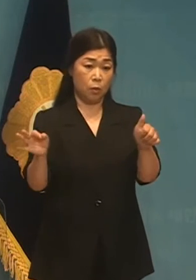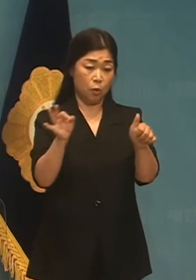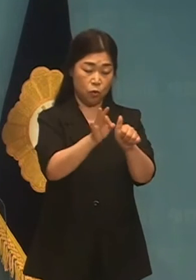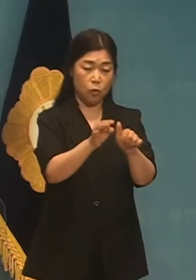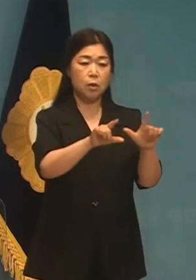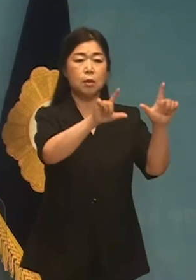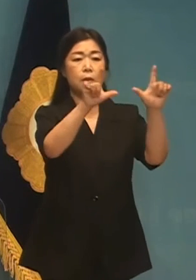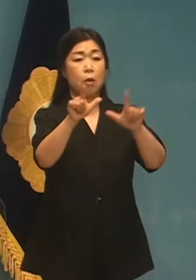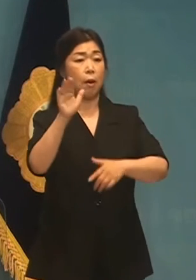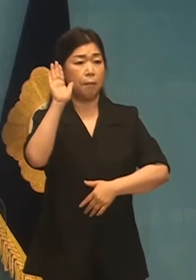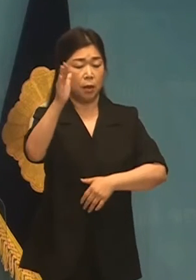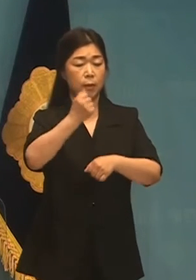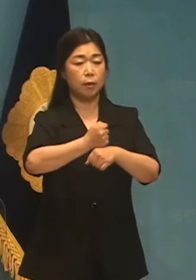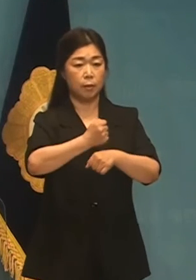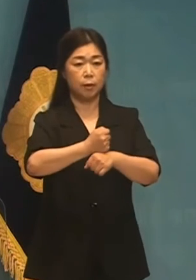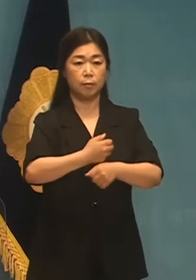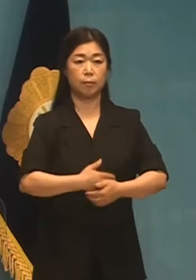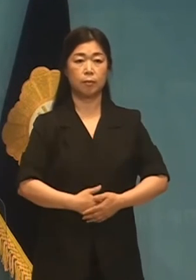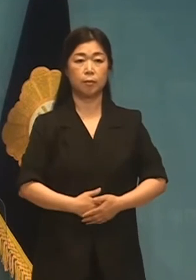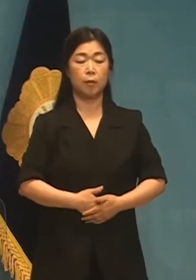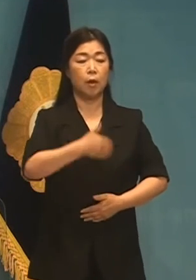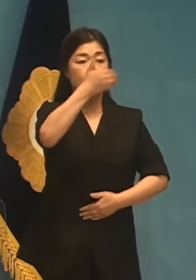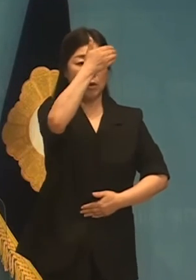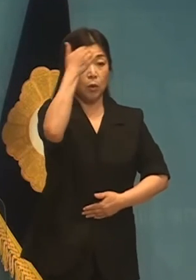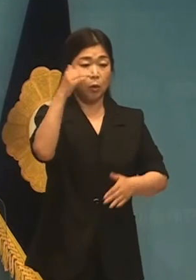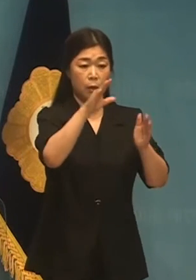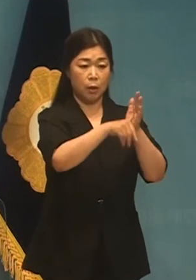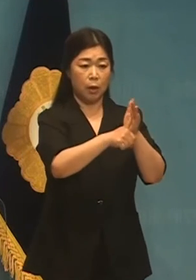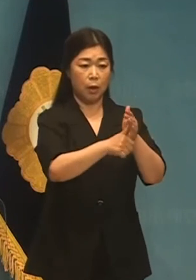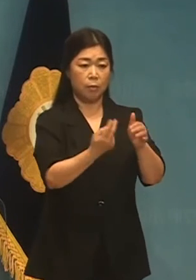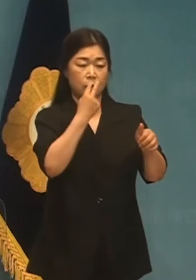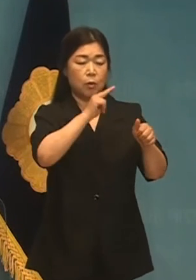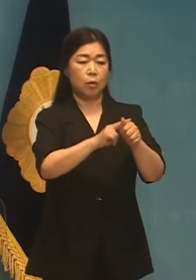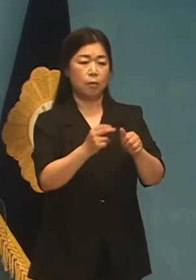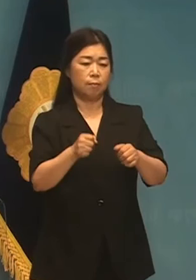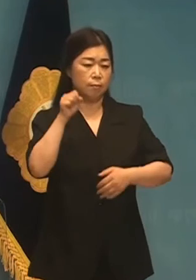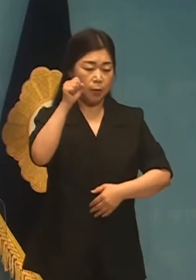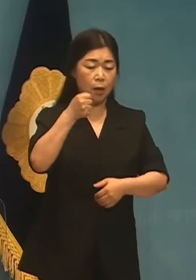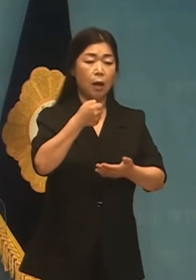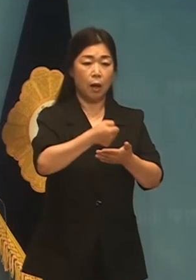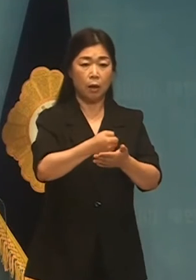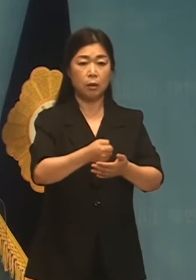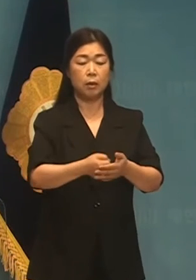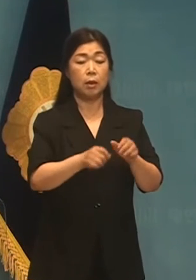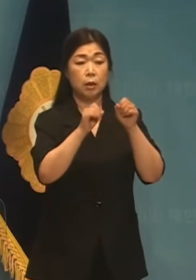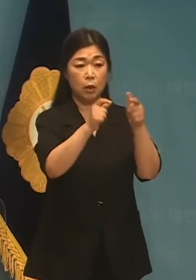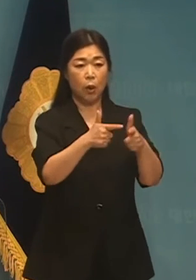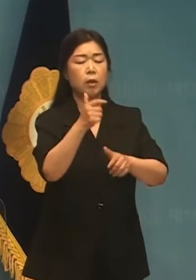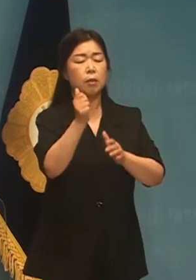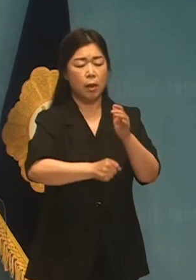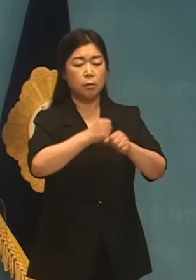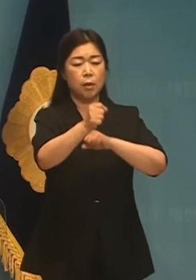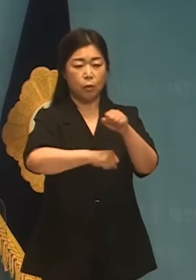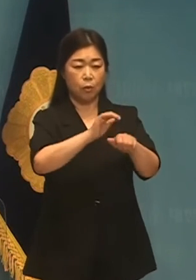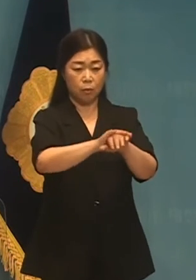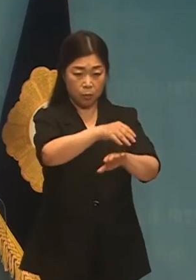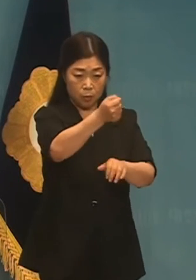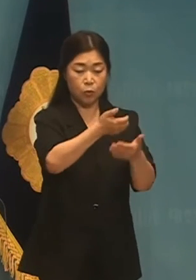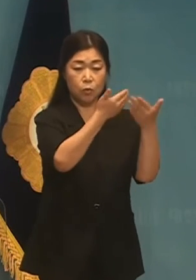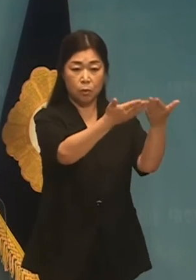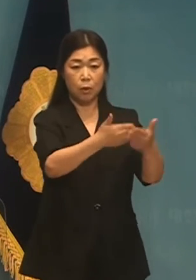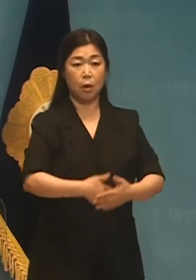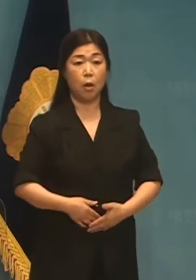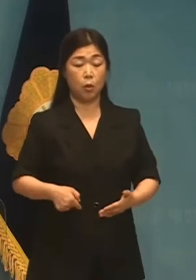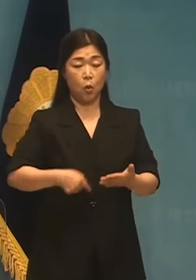사회가 미래 사회입니다. 청년 세대에게 도전의 기회와 실패할 자유를 주어야 합니다. 용기